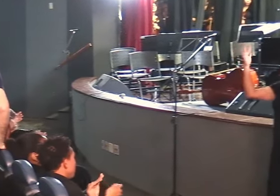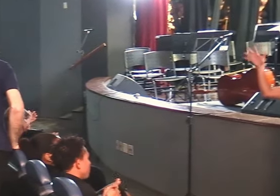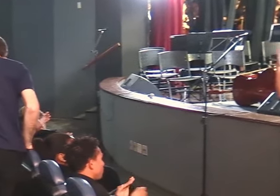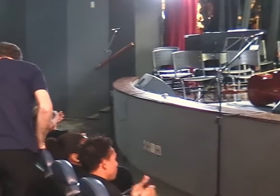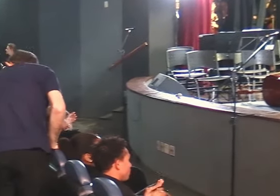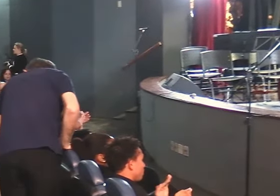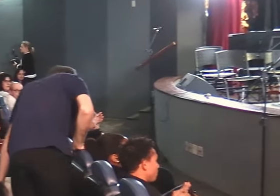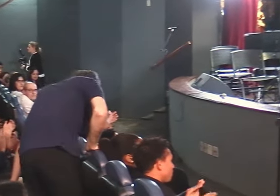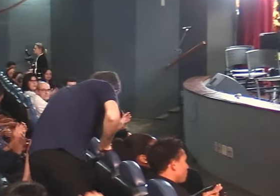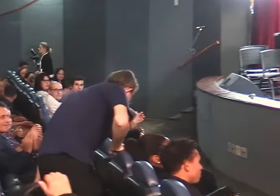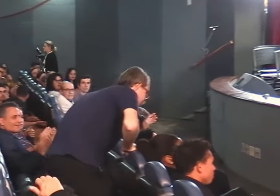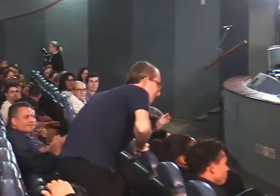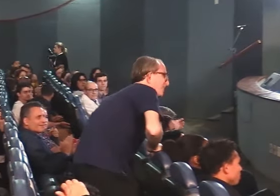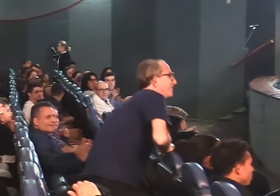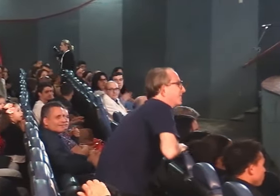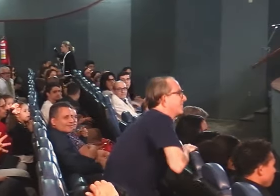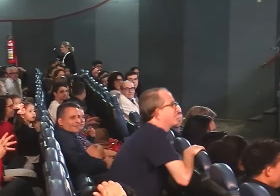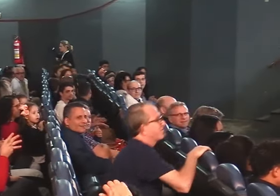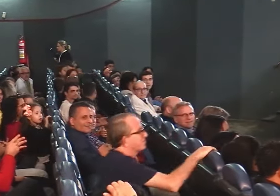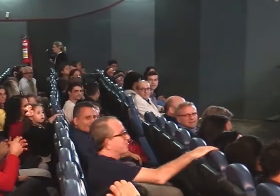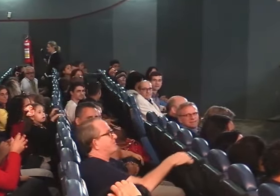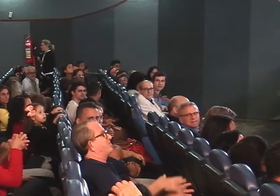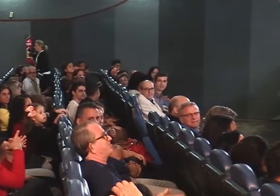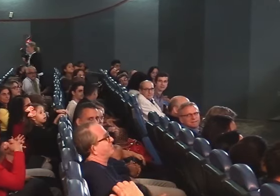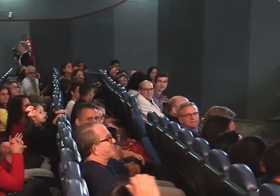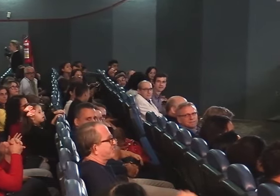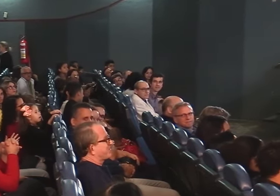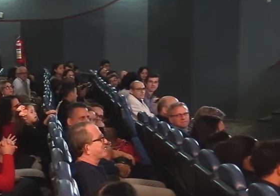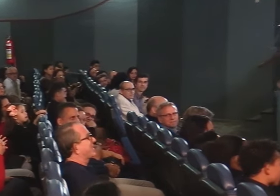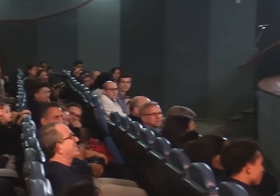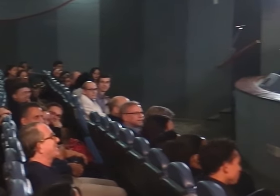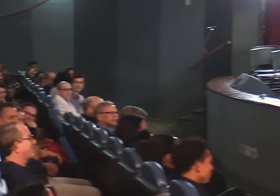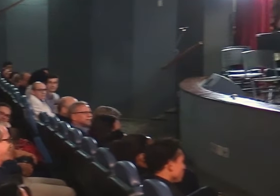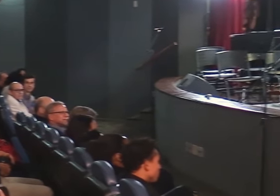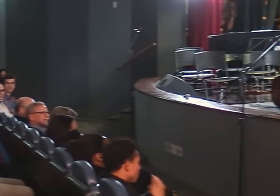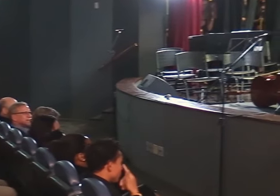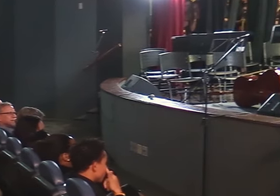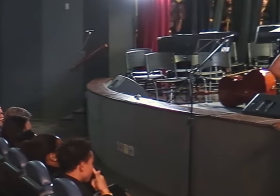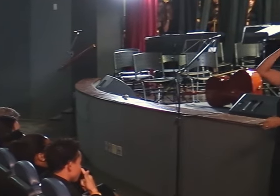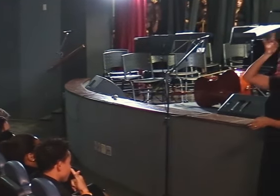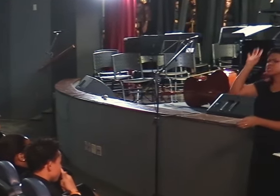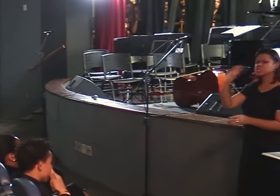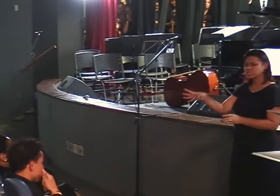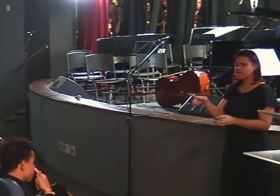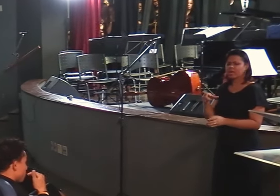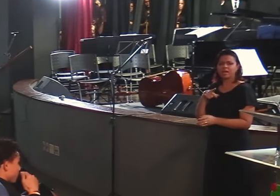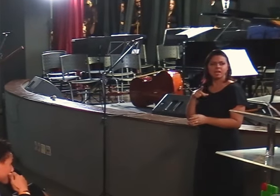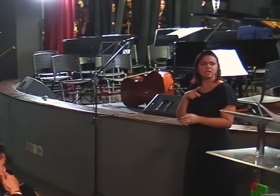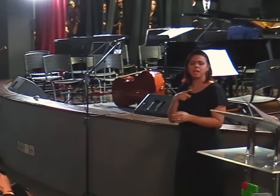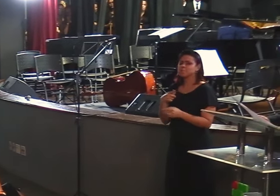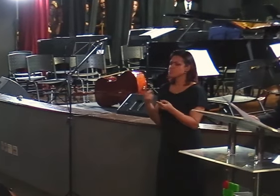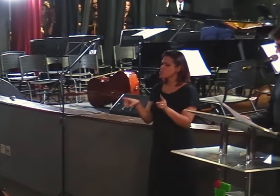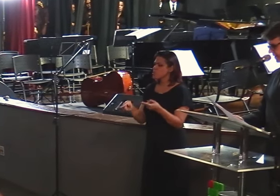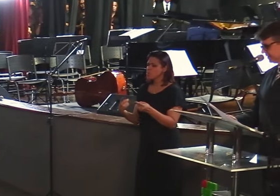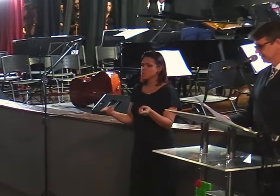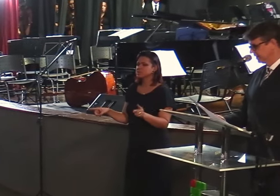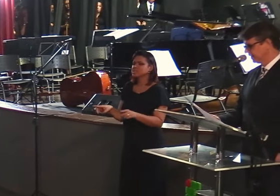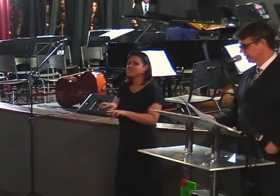É um entusiasta da música erudita capixaba. Gravou já várias